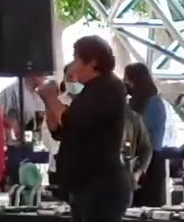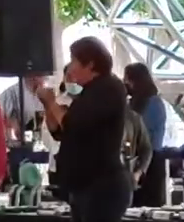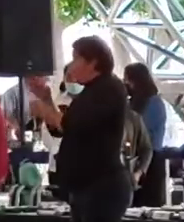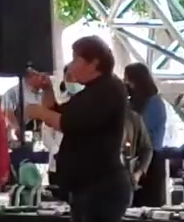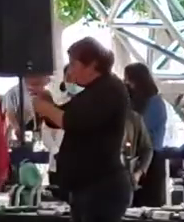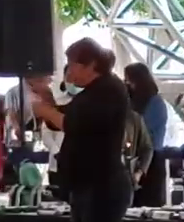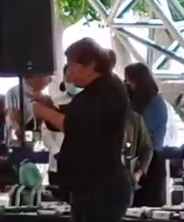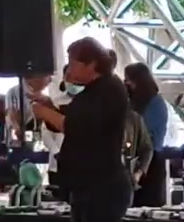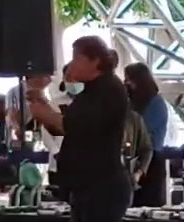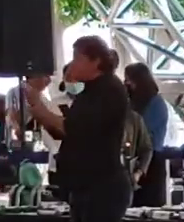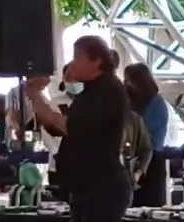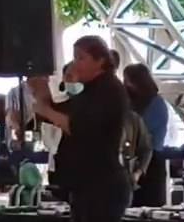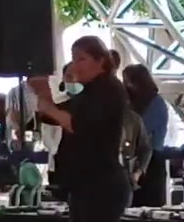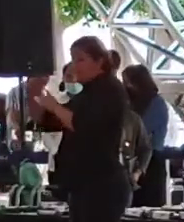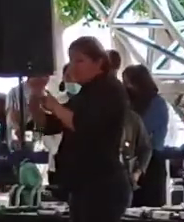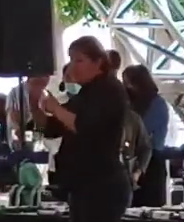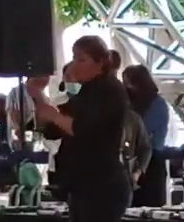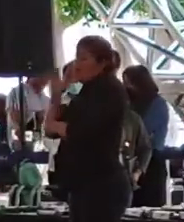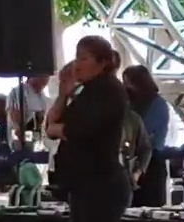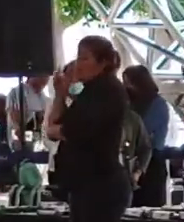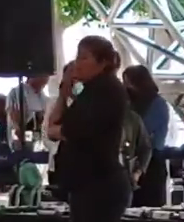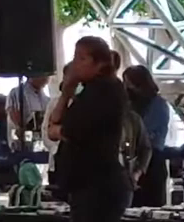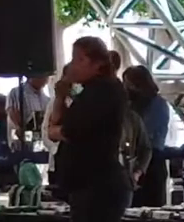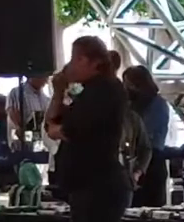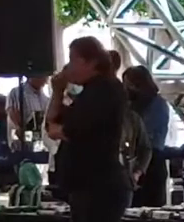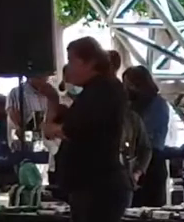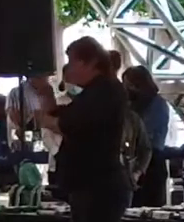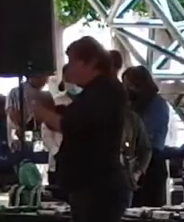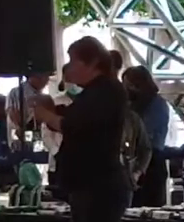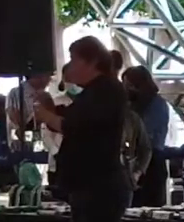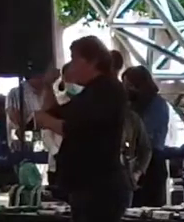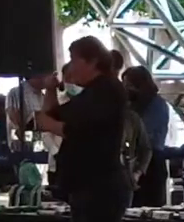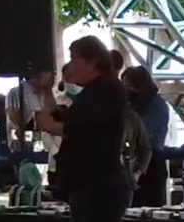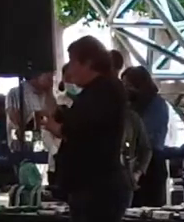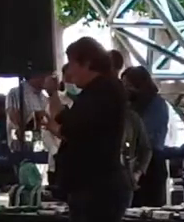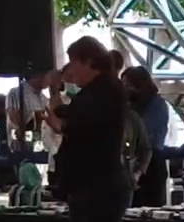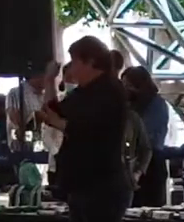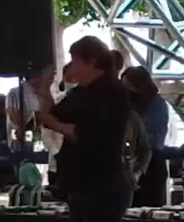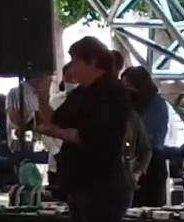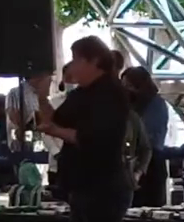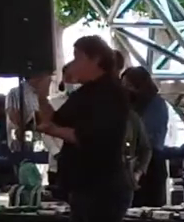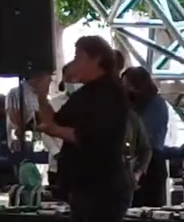el Congreso para que los recursos lleguen de manera